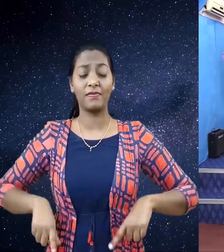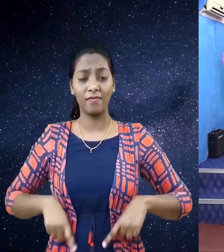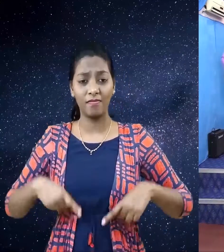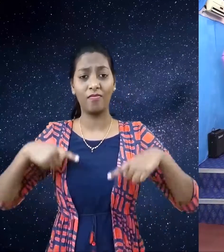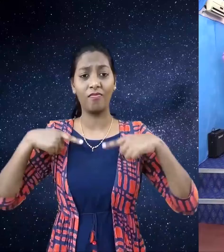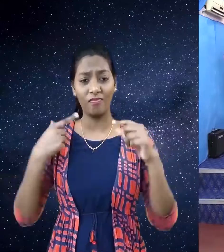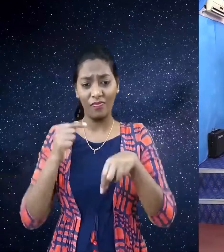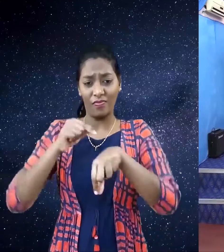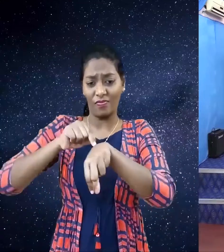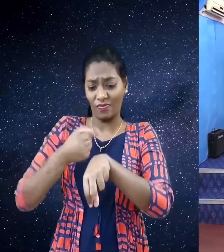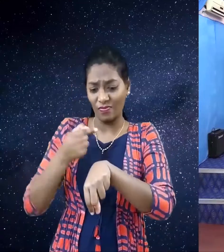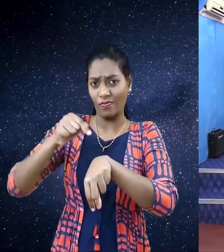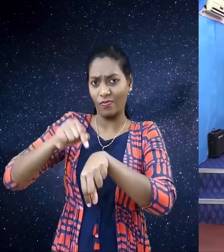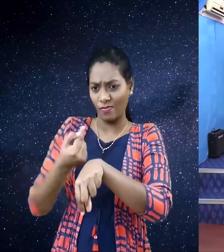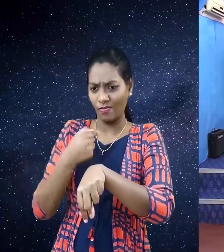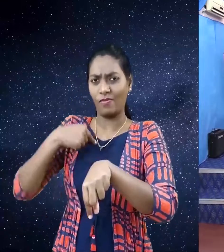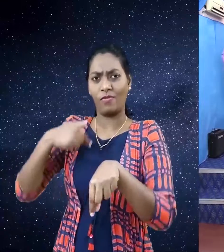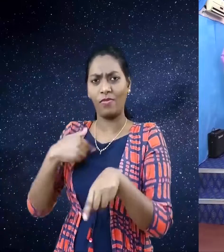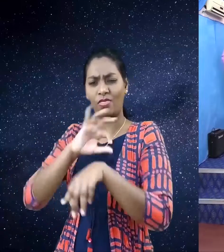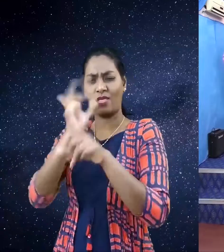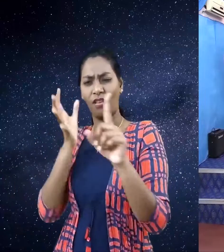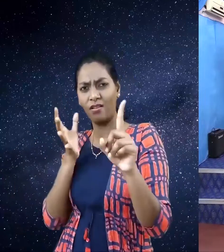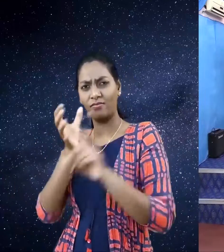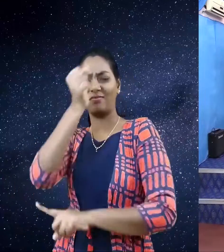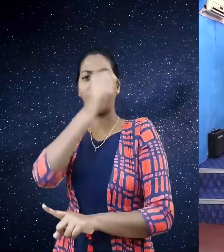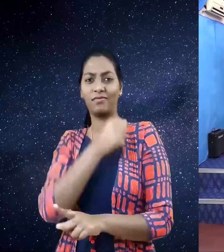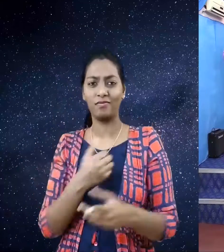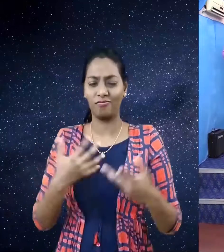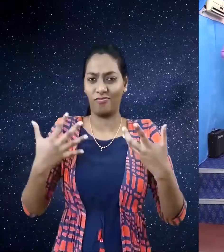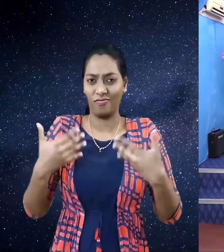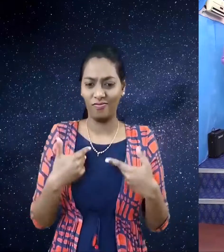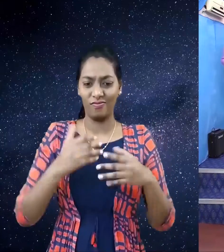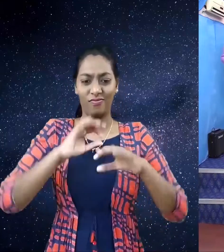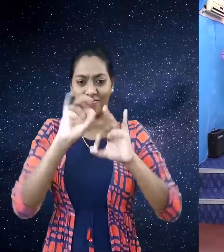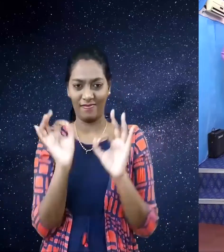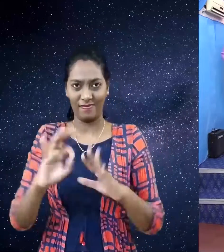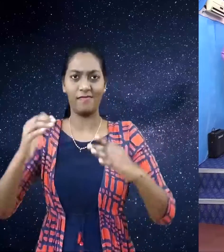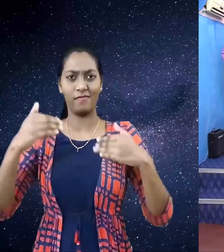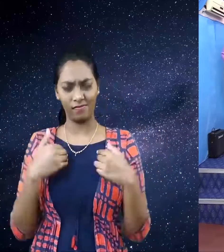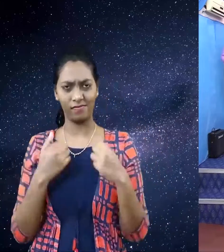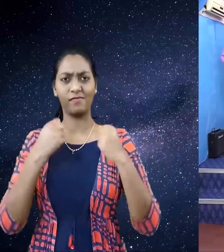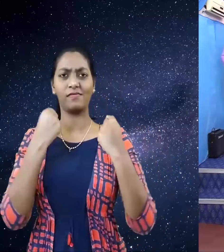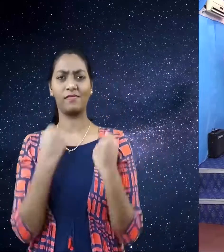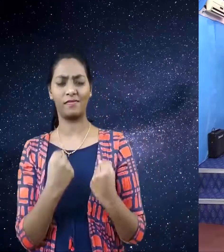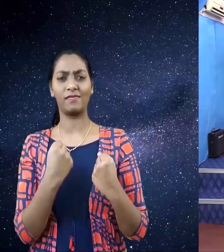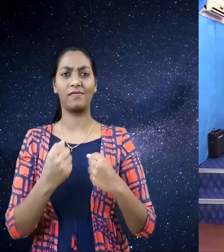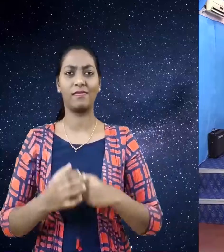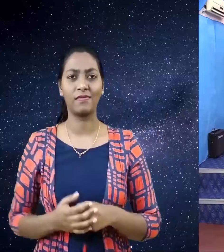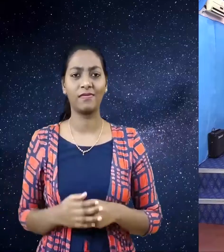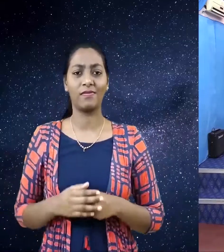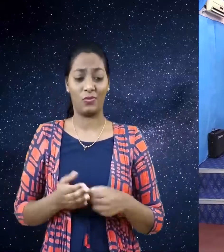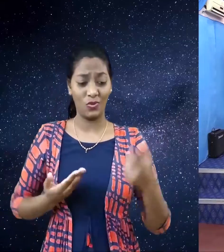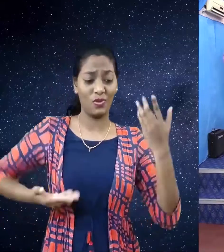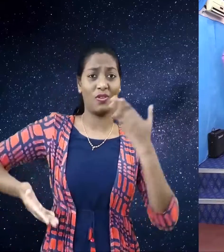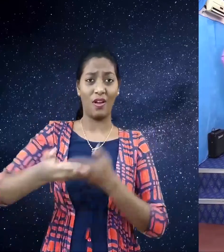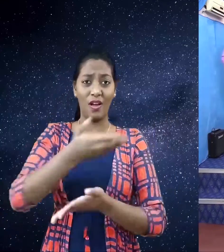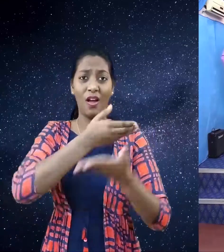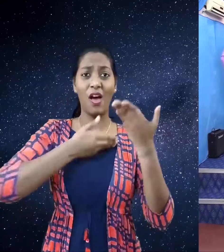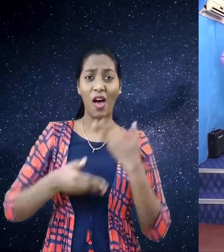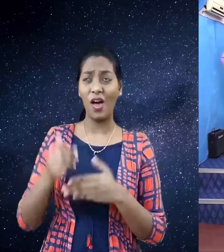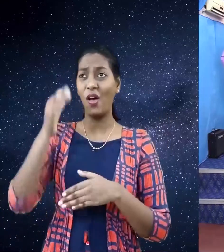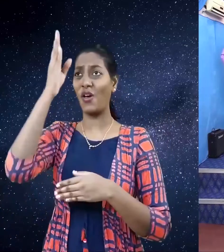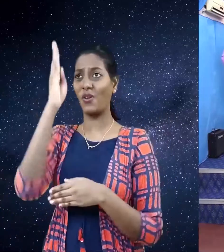jeevan ki aushadha usne puri ki hai aur main janta hu main kaun hum hai chuna